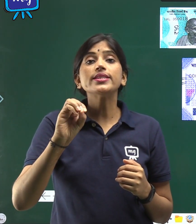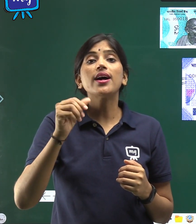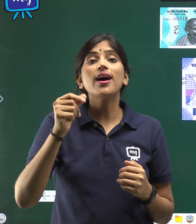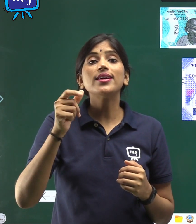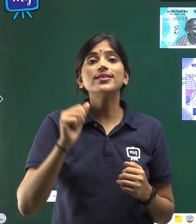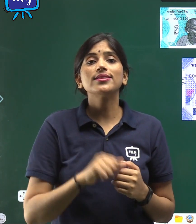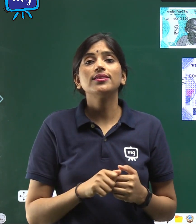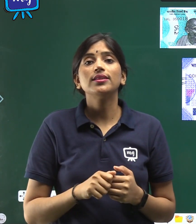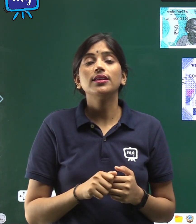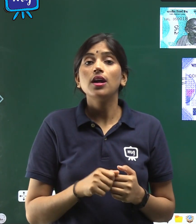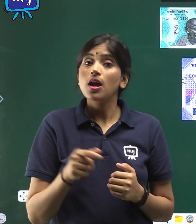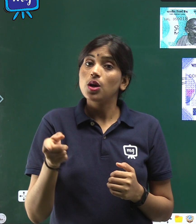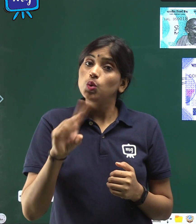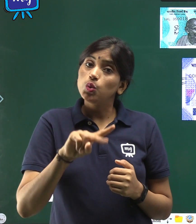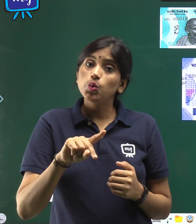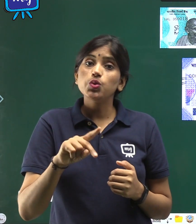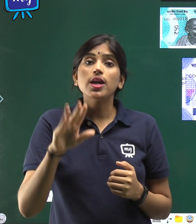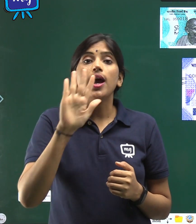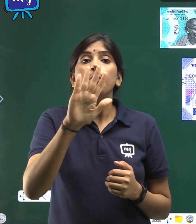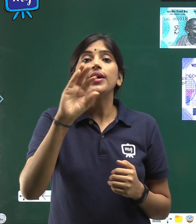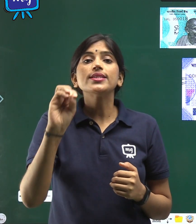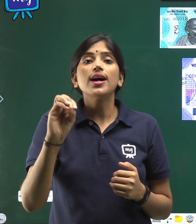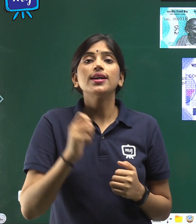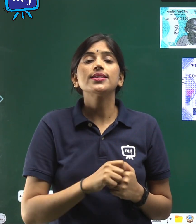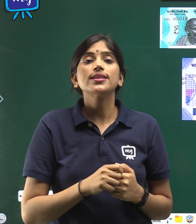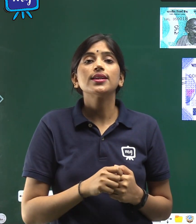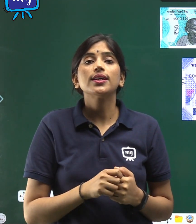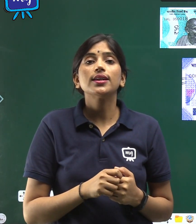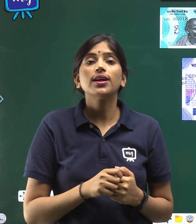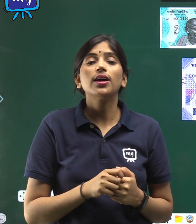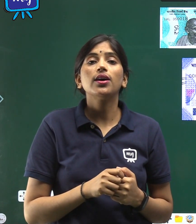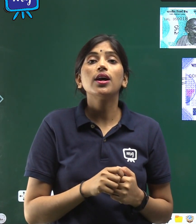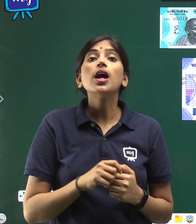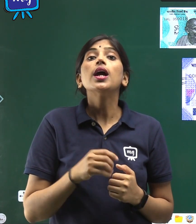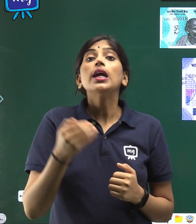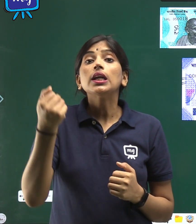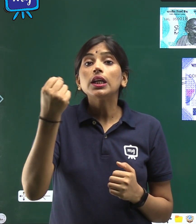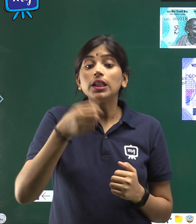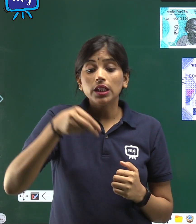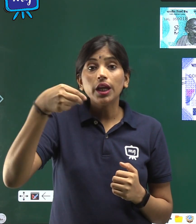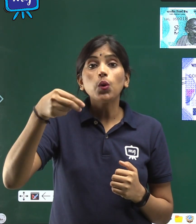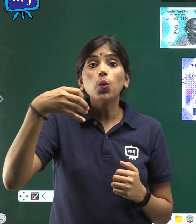50। ये भी 50। कितने नोट हैं?